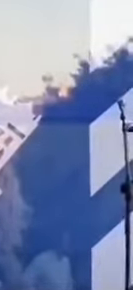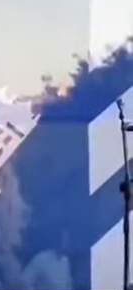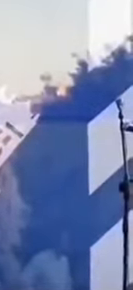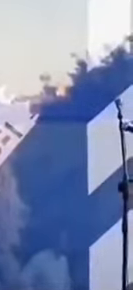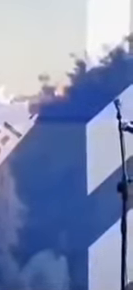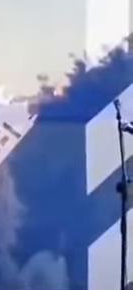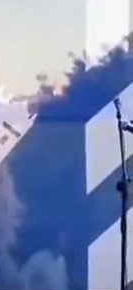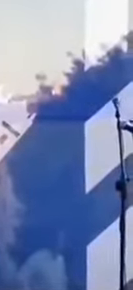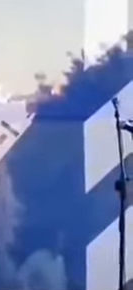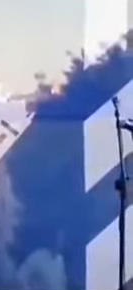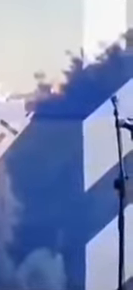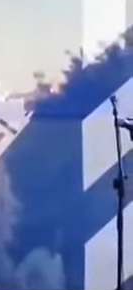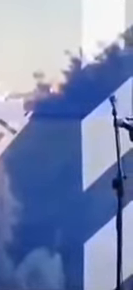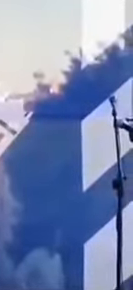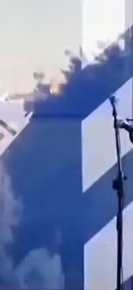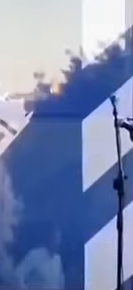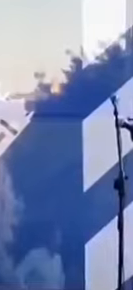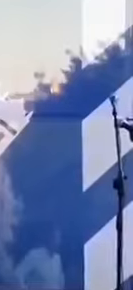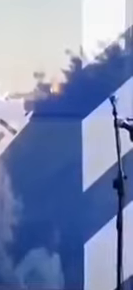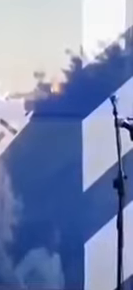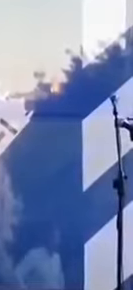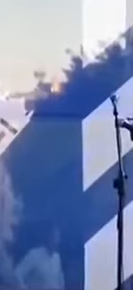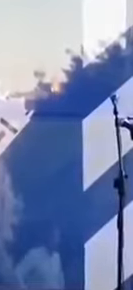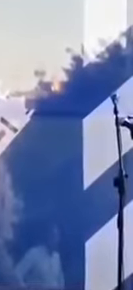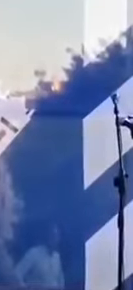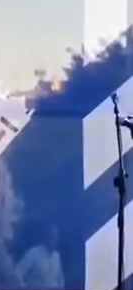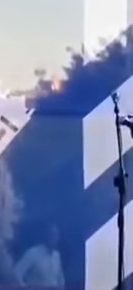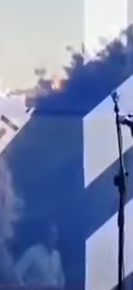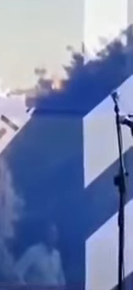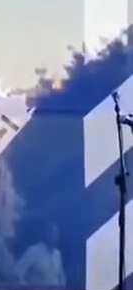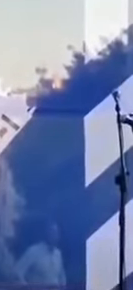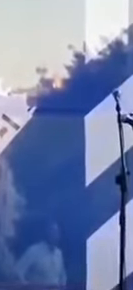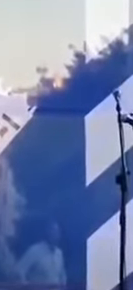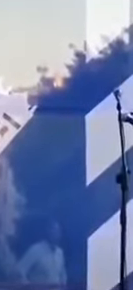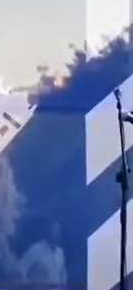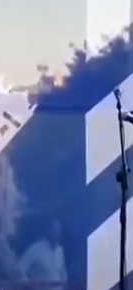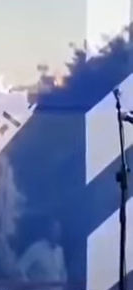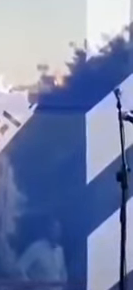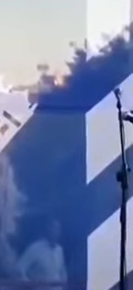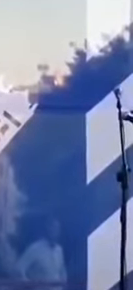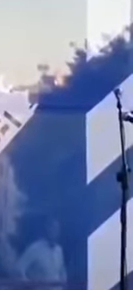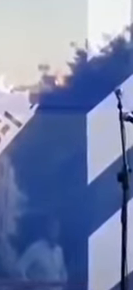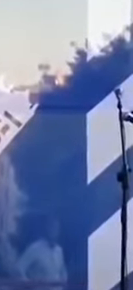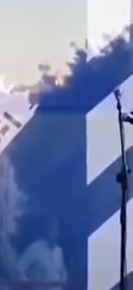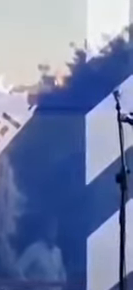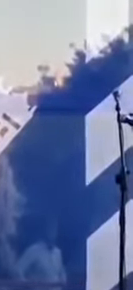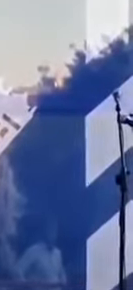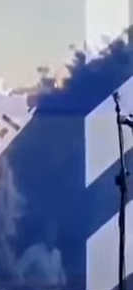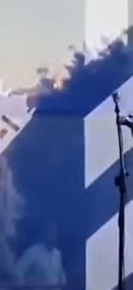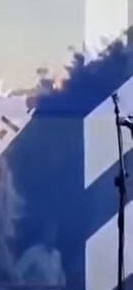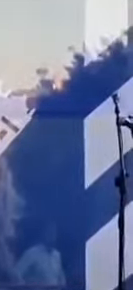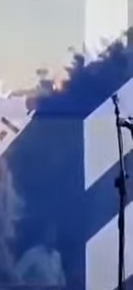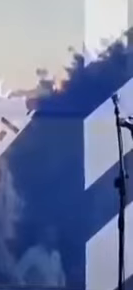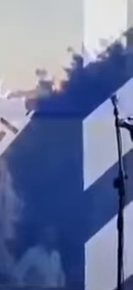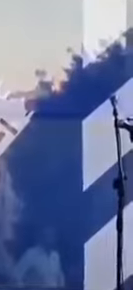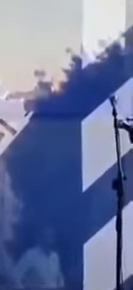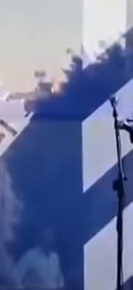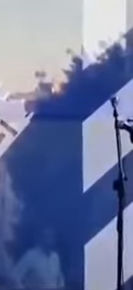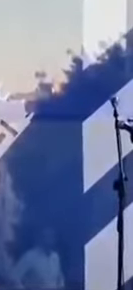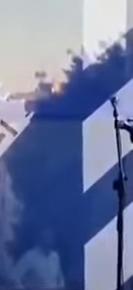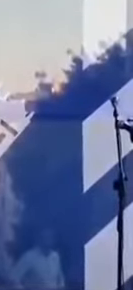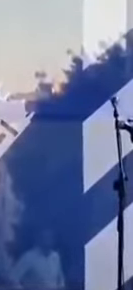sì, è anche quello che accadrà quest'anno, in cui sono contenta di vedere questa piazza, tra l'altro in un posto